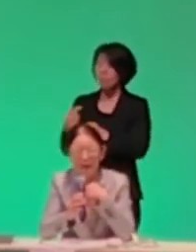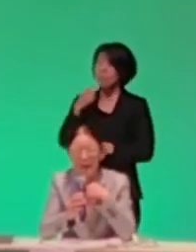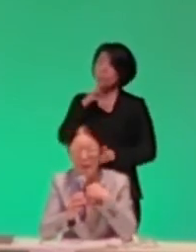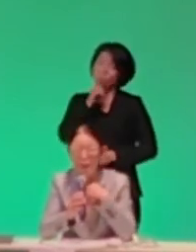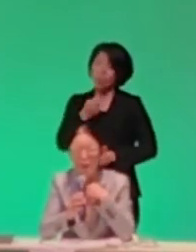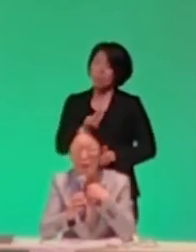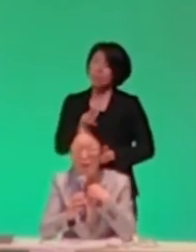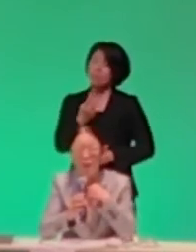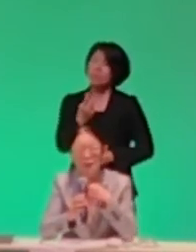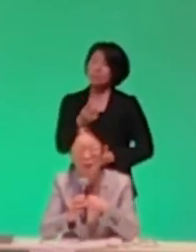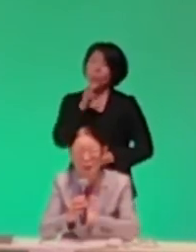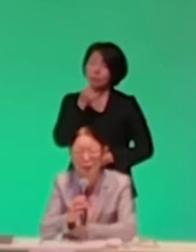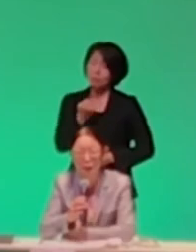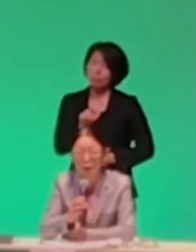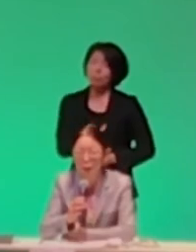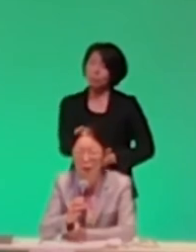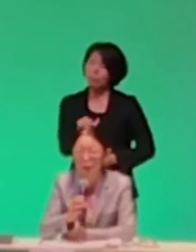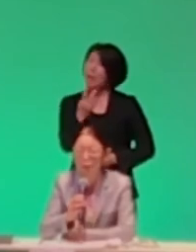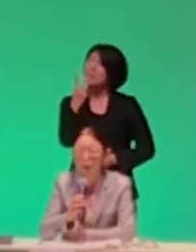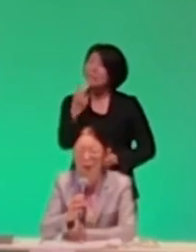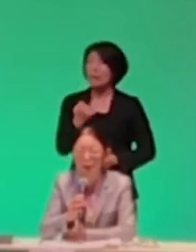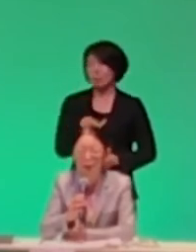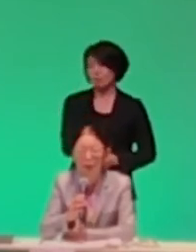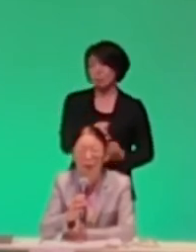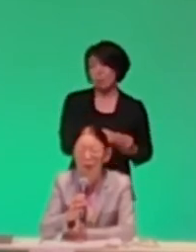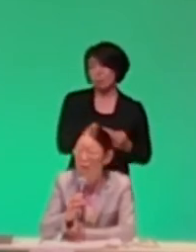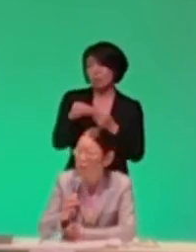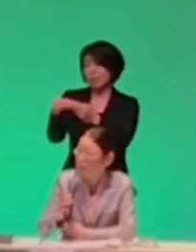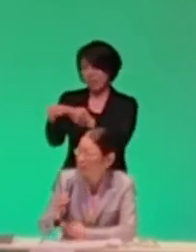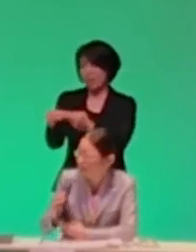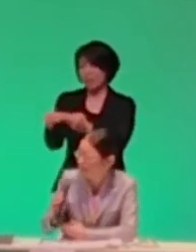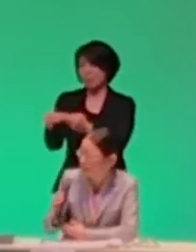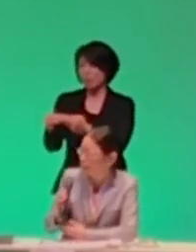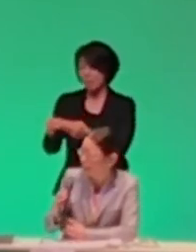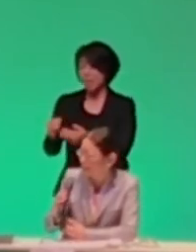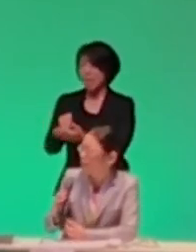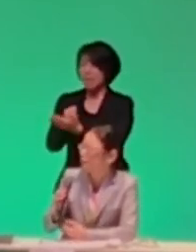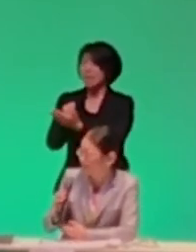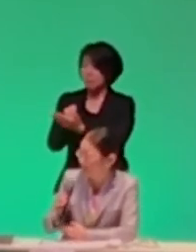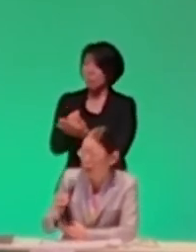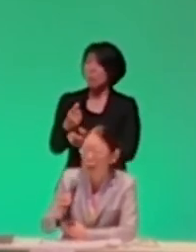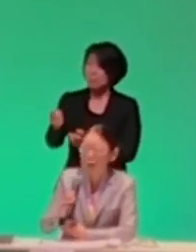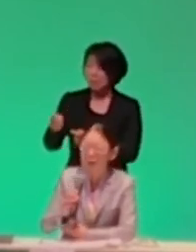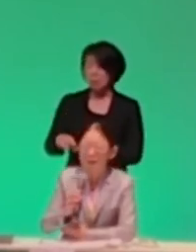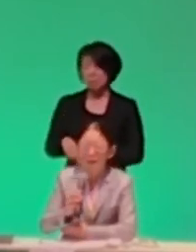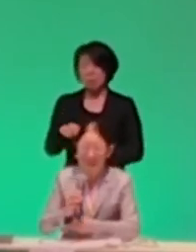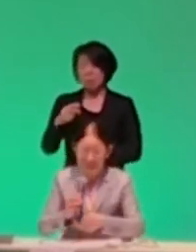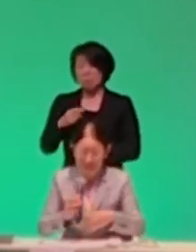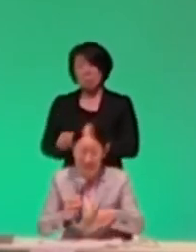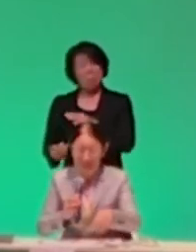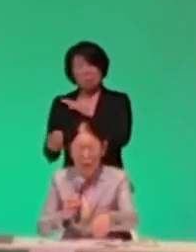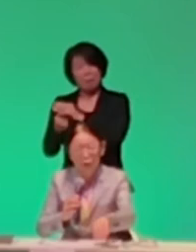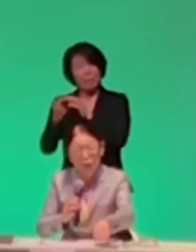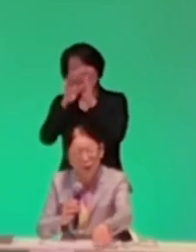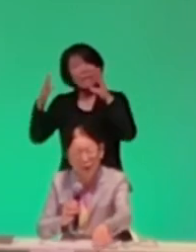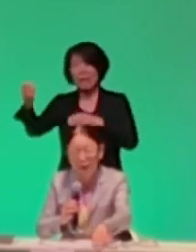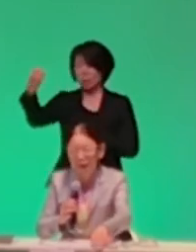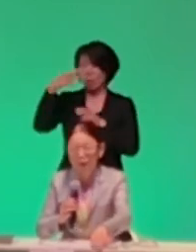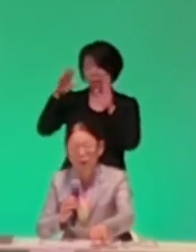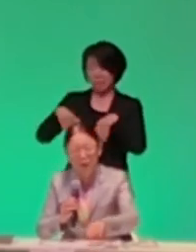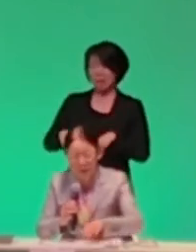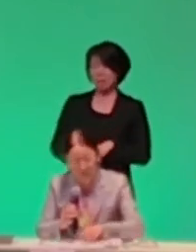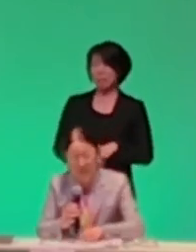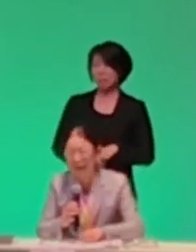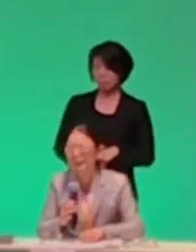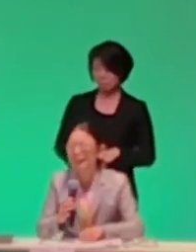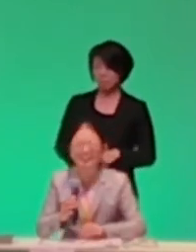て出たので、その時にはやっぱり空前絶後って言われまして、空前だ